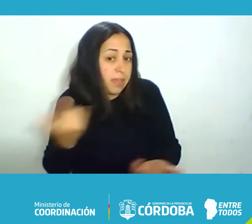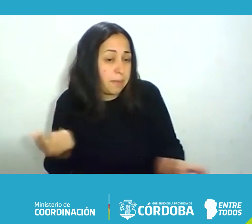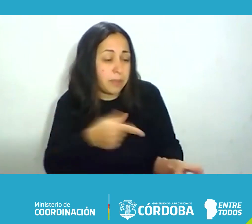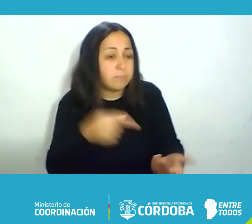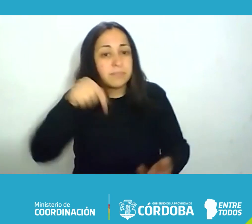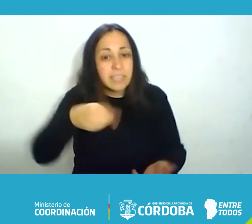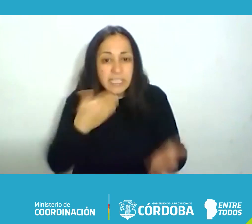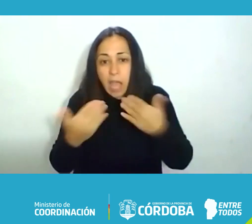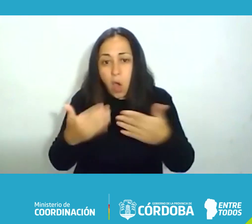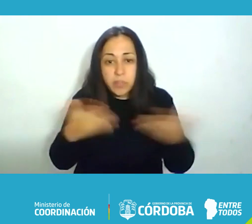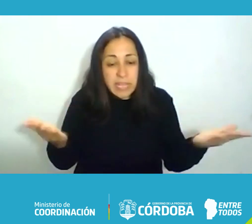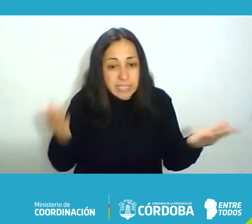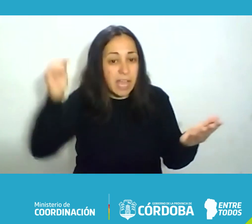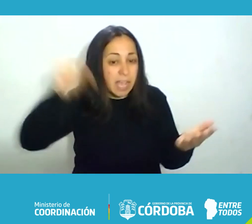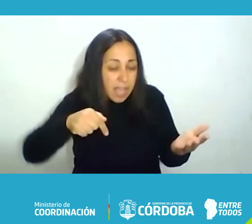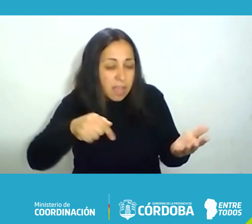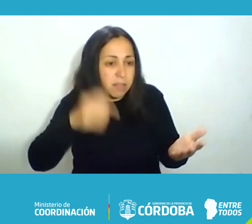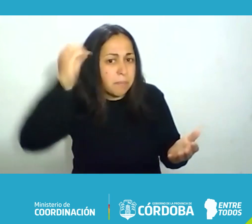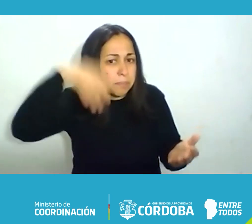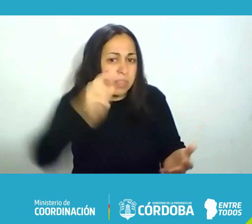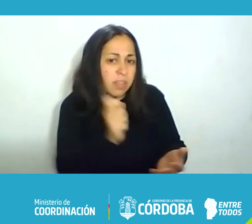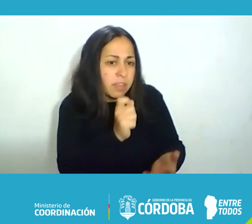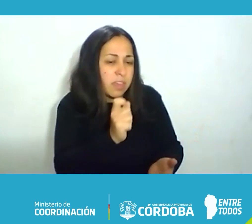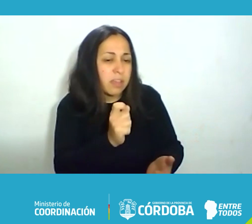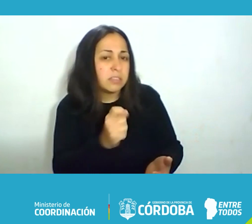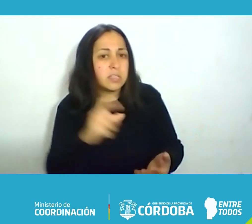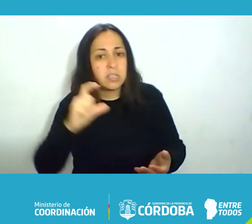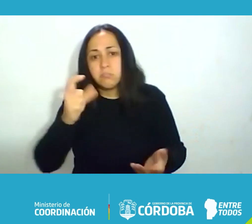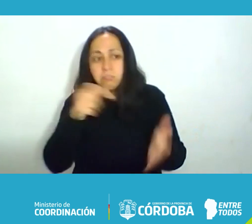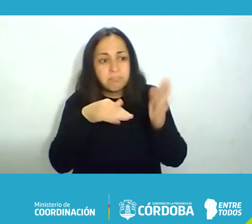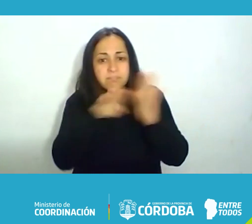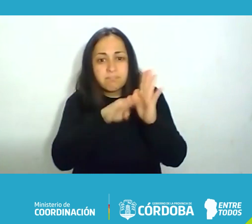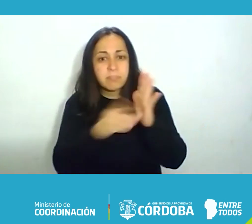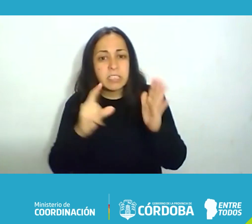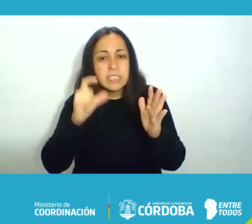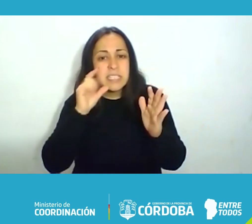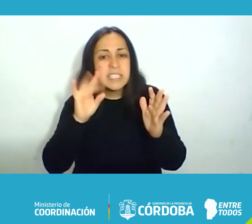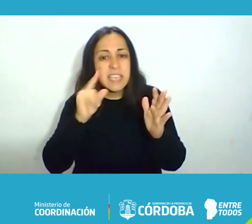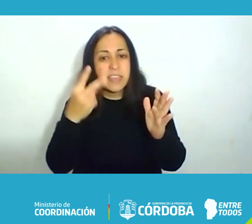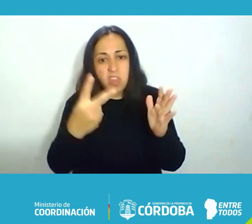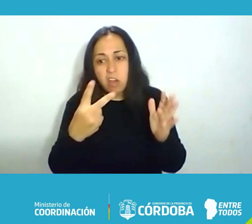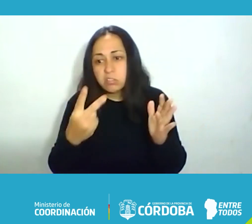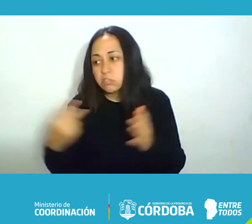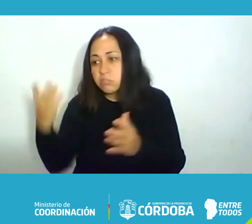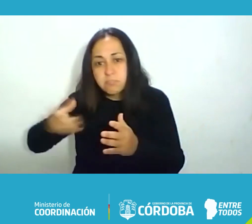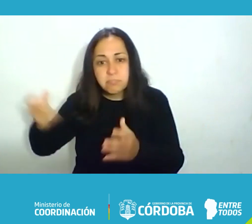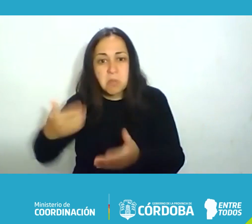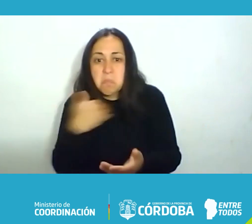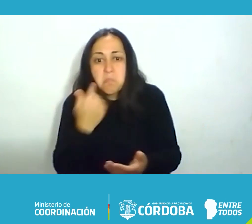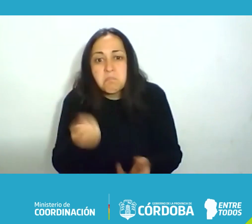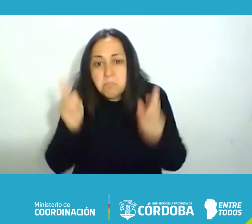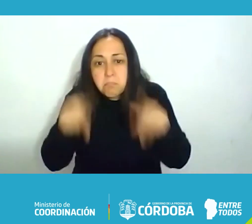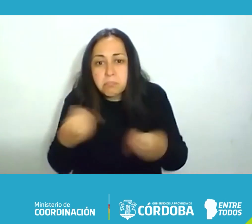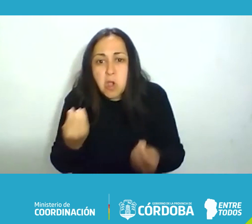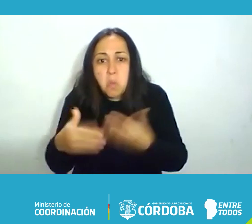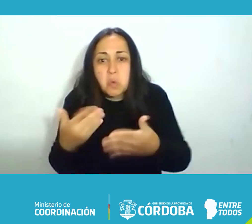audiencia están quienes se exigía así dos y muchos no saben usarlo y contactaron a gente conocida